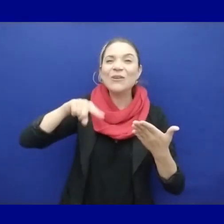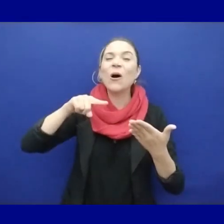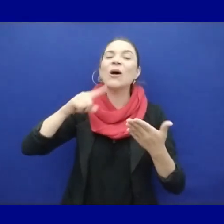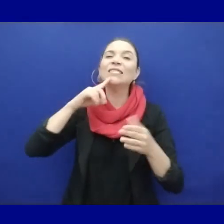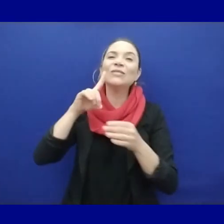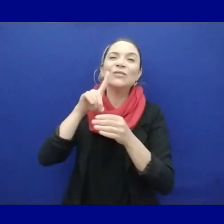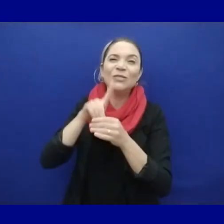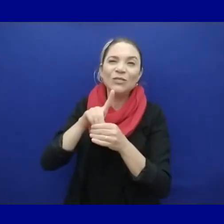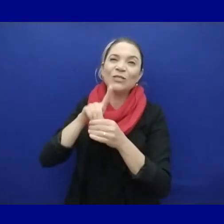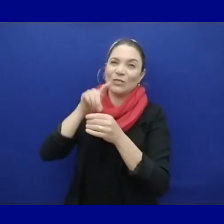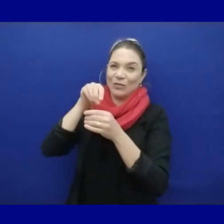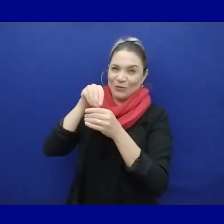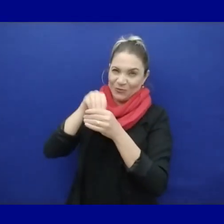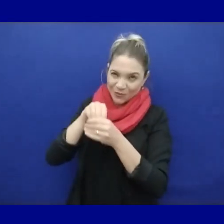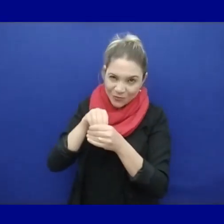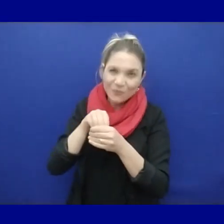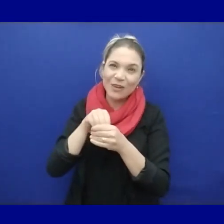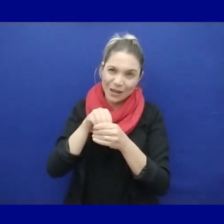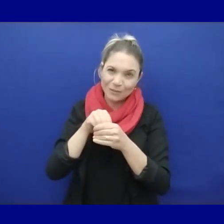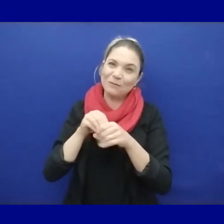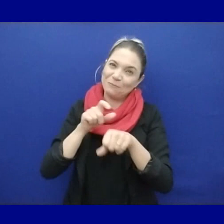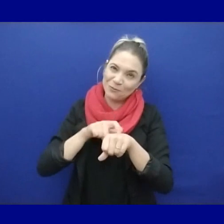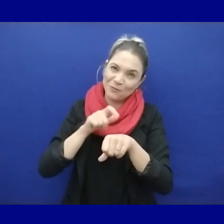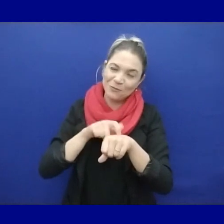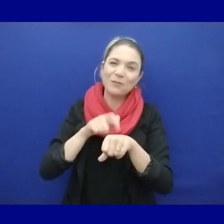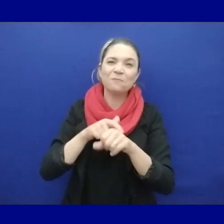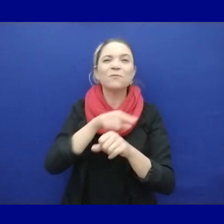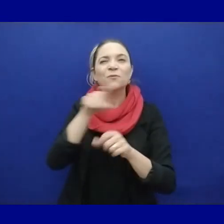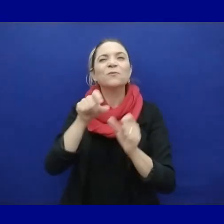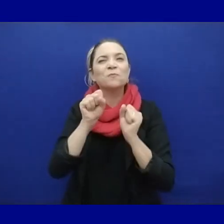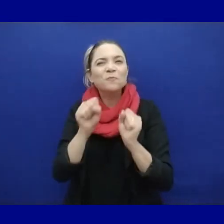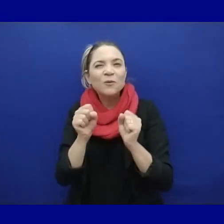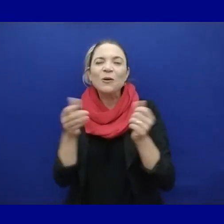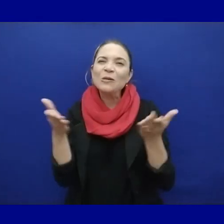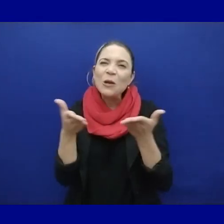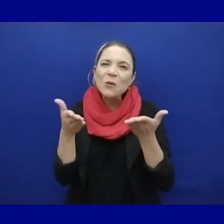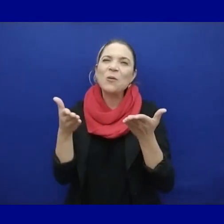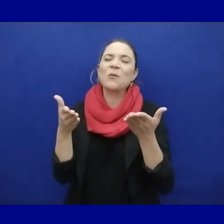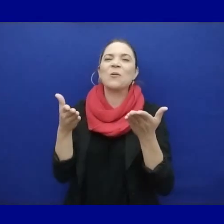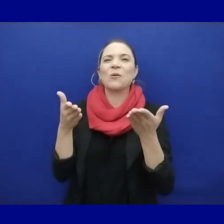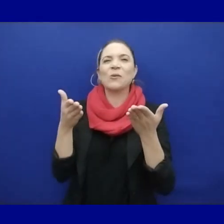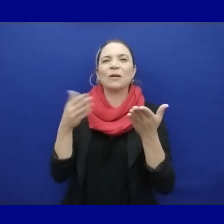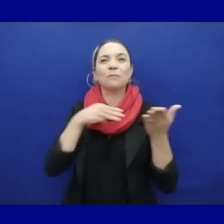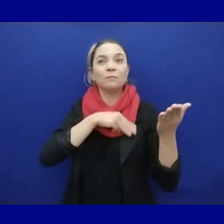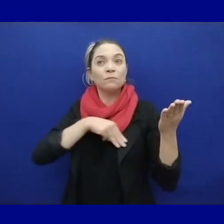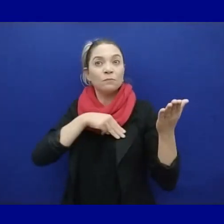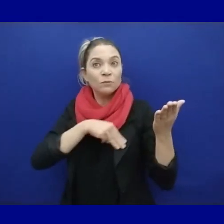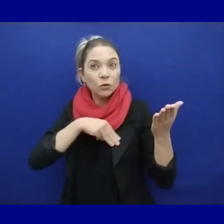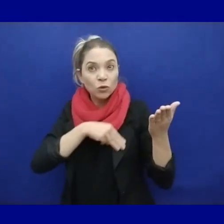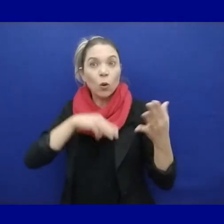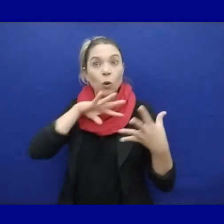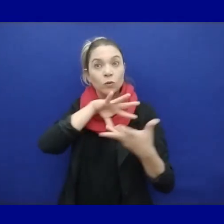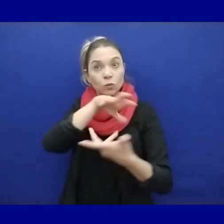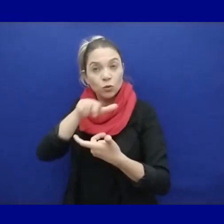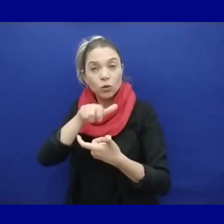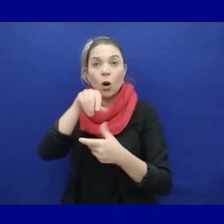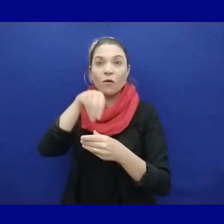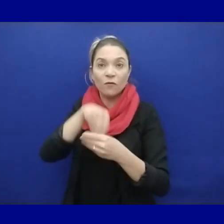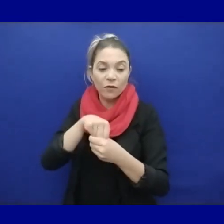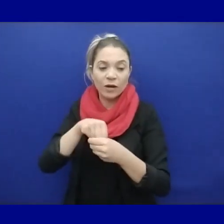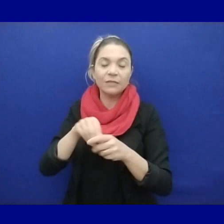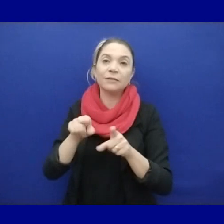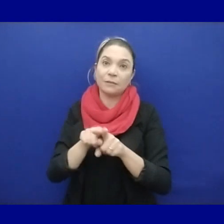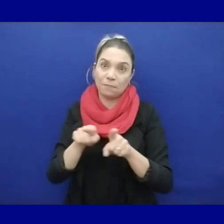da devolução dos nossos dízimos. Os irmãos poderão também contribuir com a campanha de missões